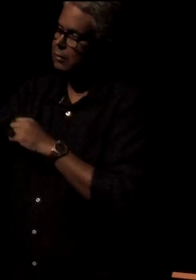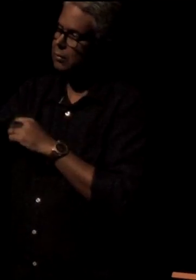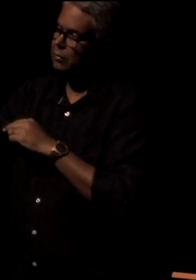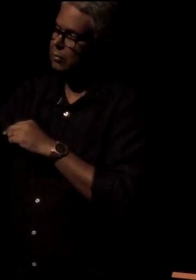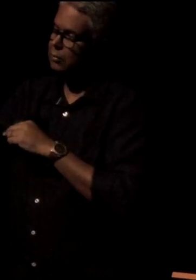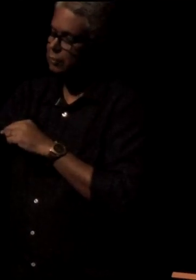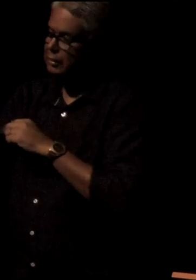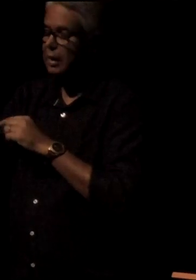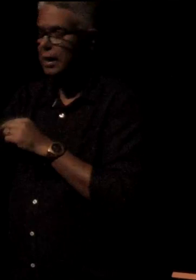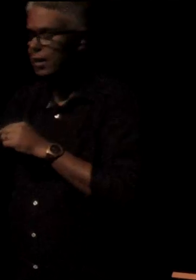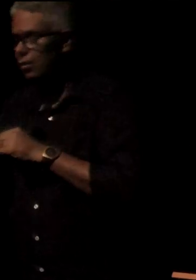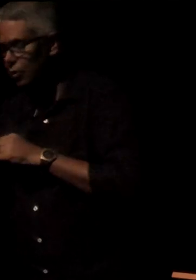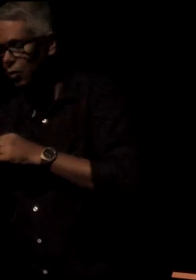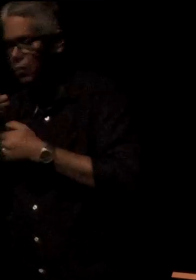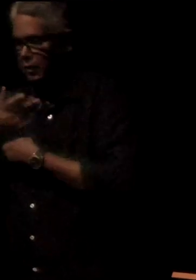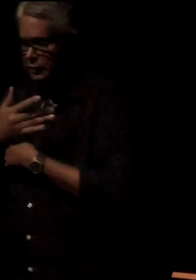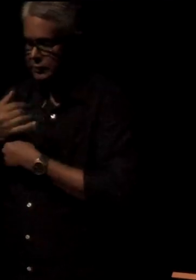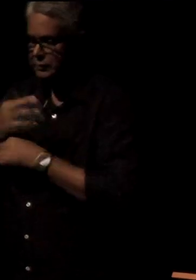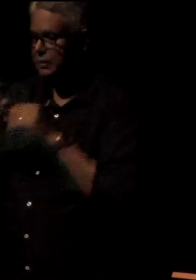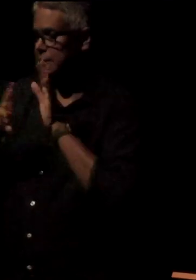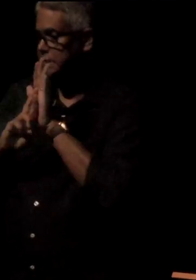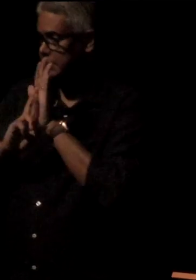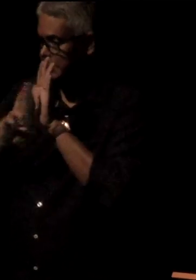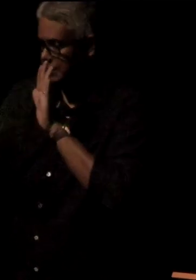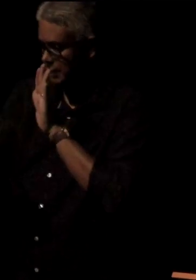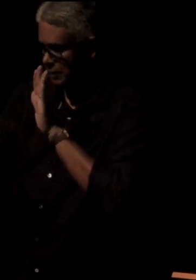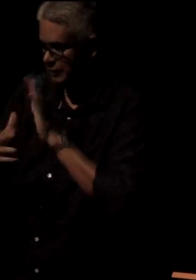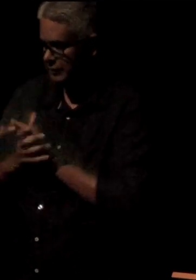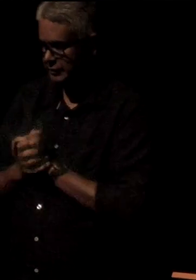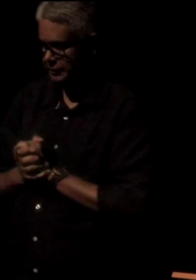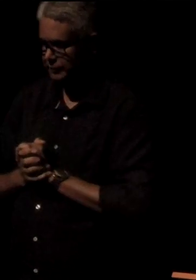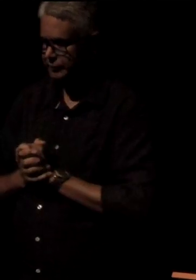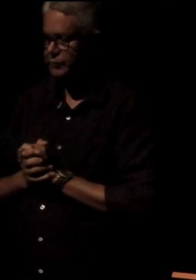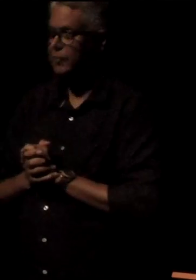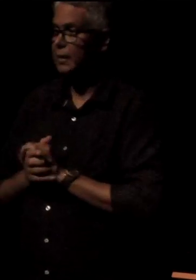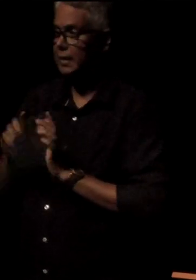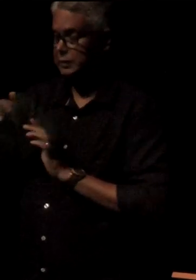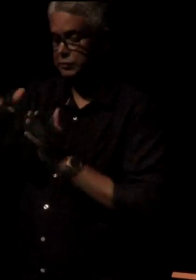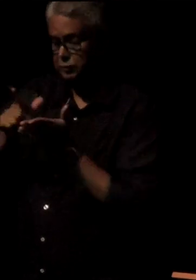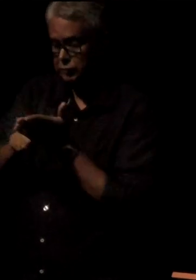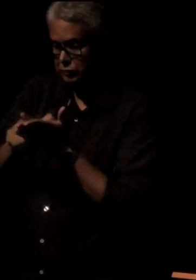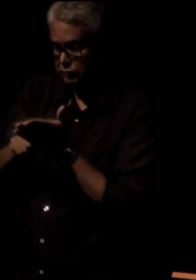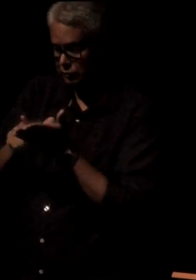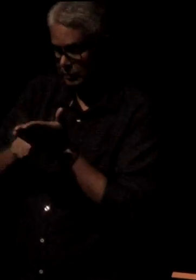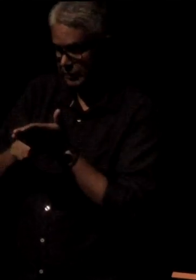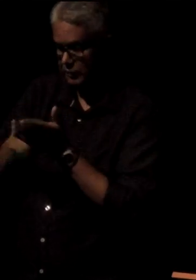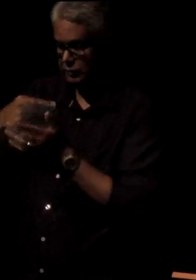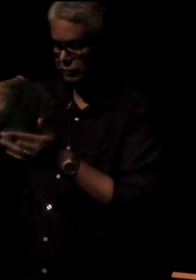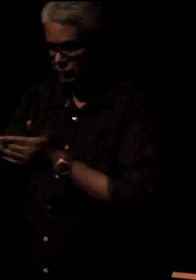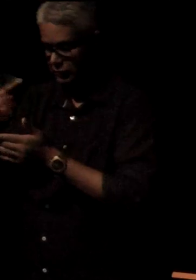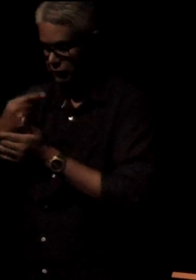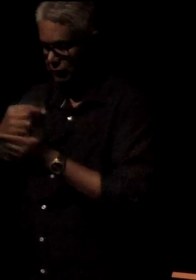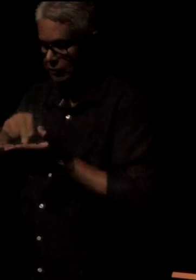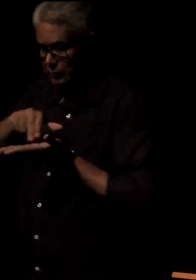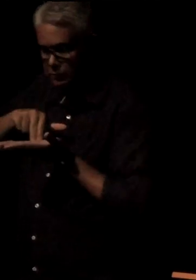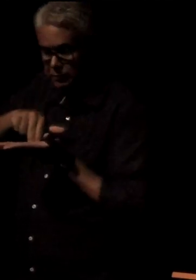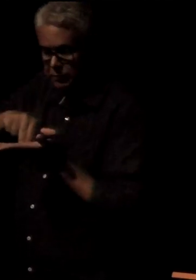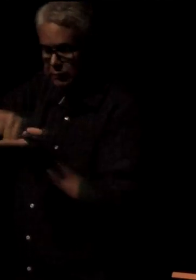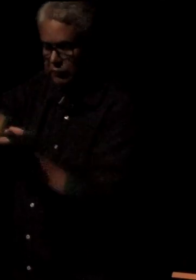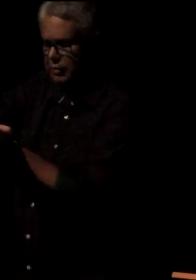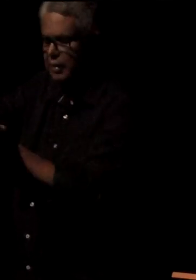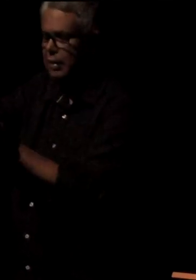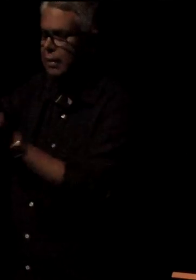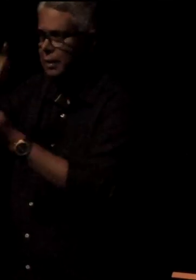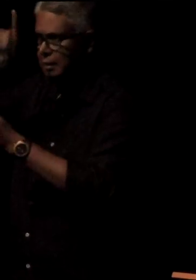e o Caio é uma cidade que representa tá nome é meio cai a cidade que representa isso no documento que nós vamos encaminhar para o